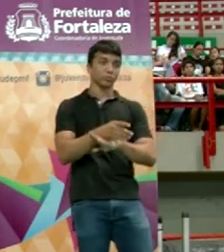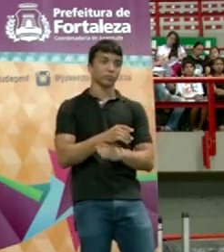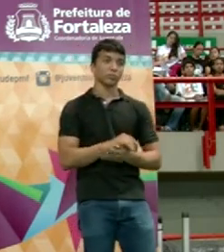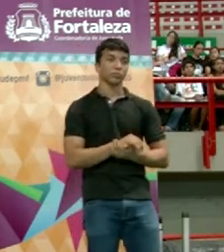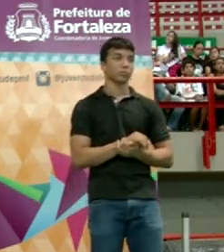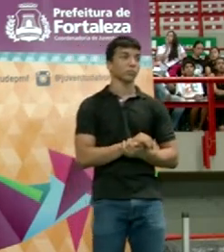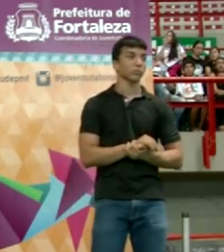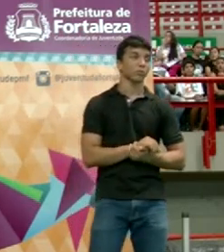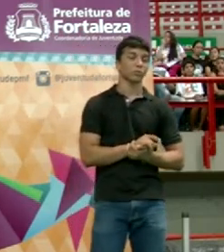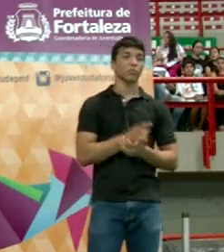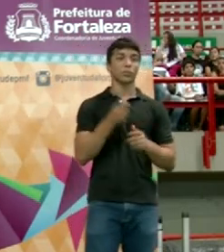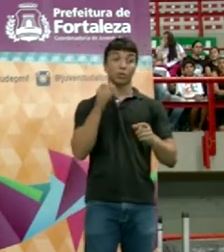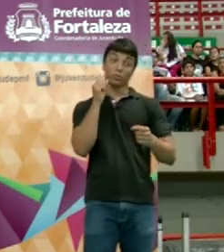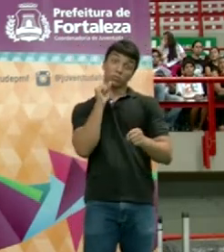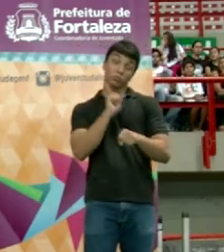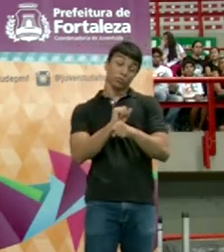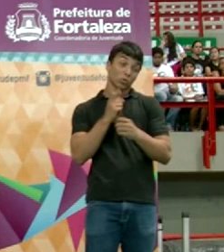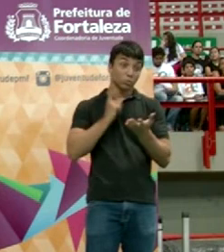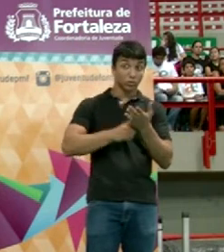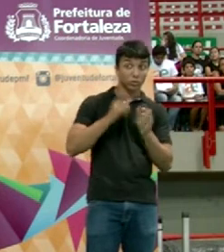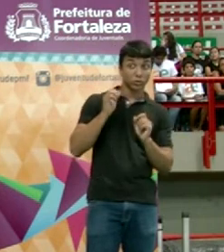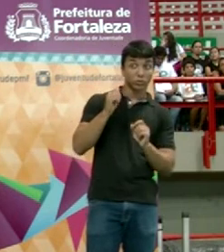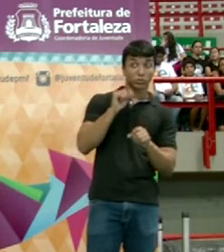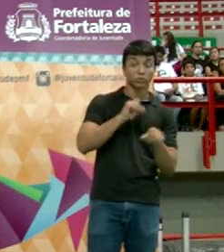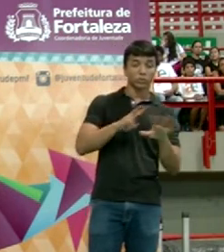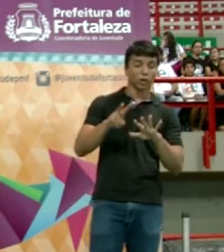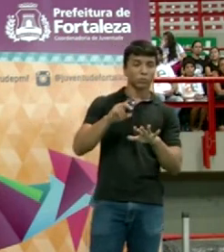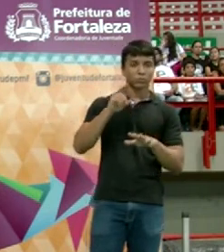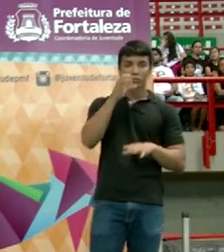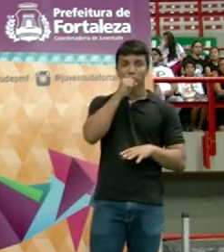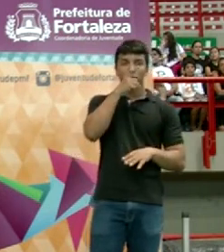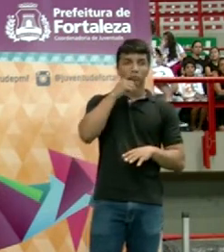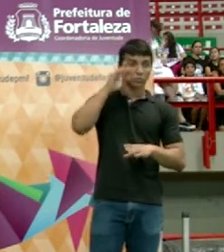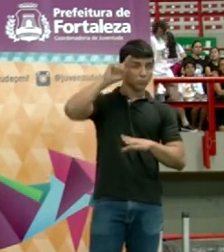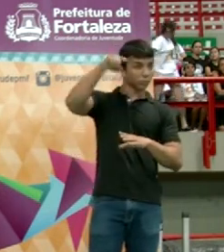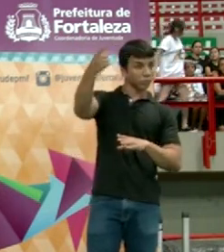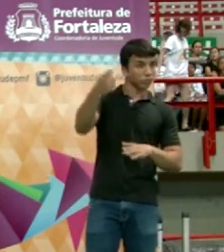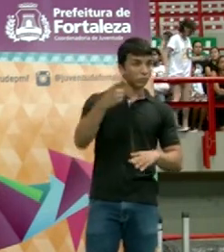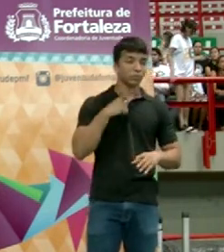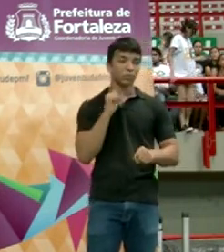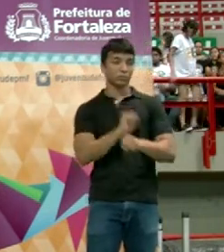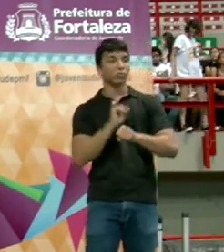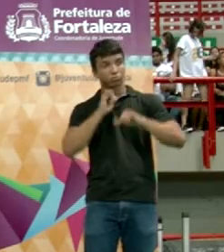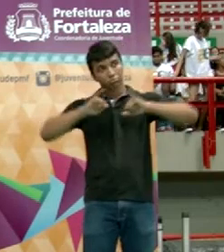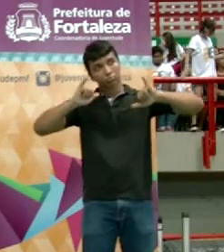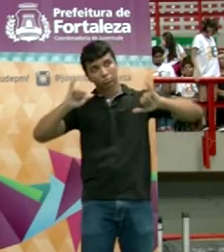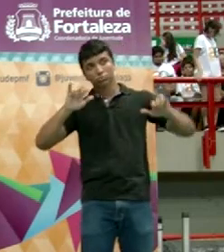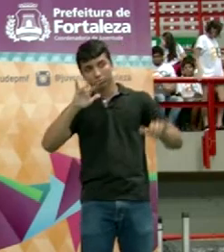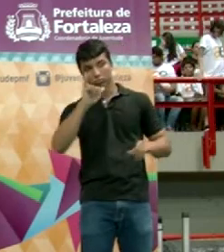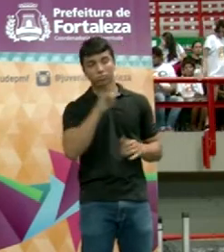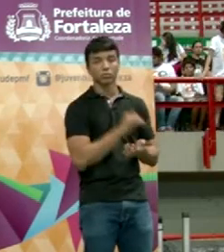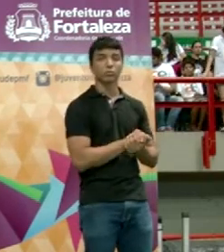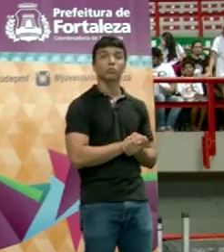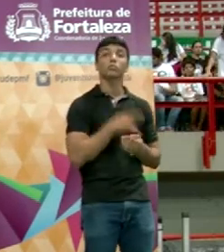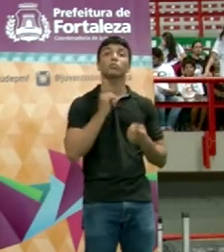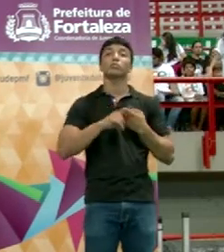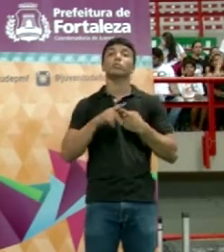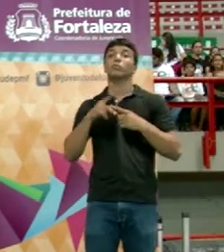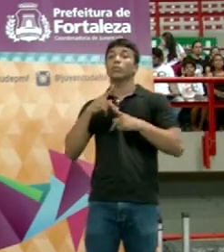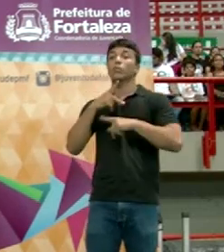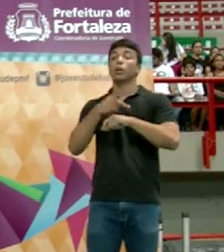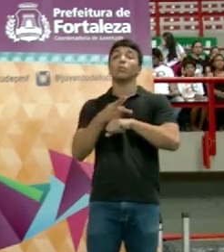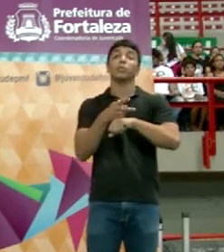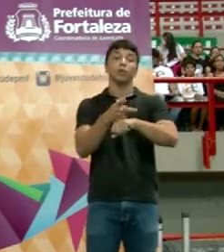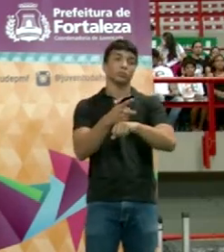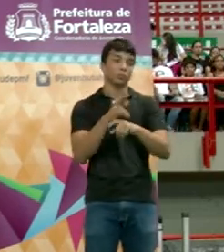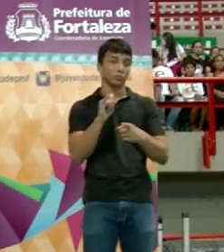Tá pré-agendado para ser no próximo final de semana. Mas não tenho certeza, mas isso aí, ele que vai passar esse recado para vocês, tá? E qual vai ser a premiação